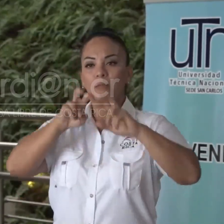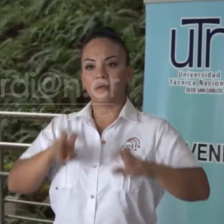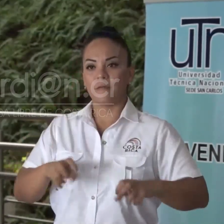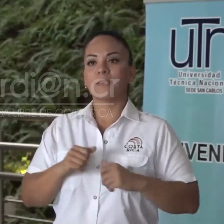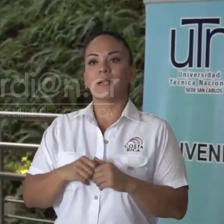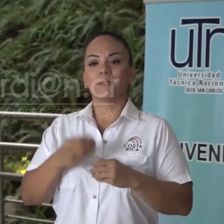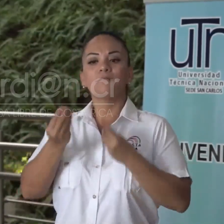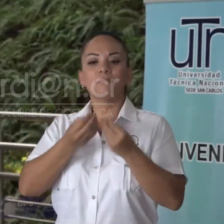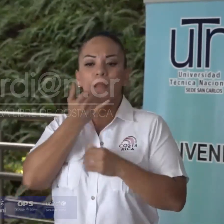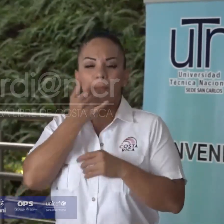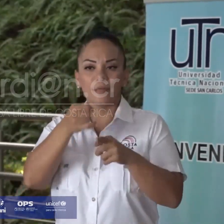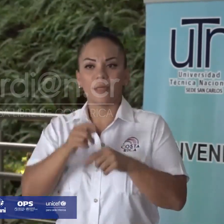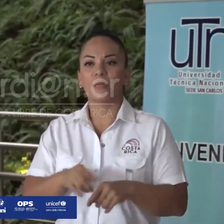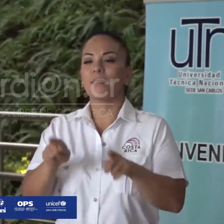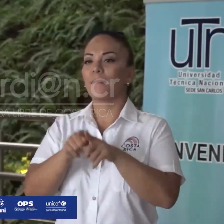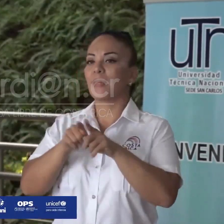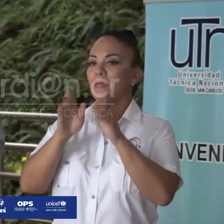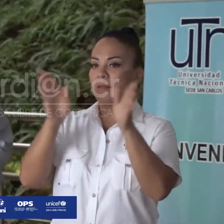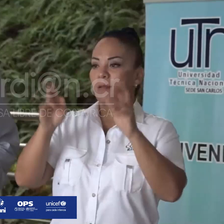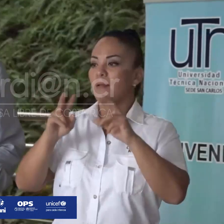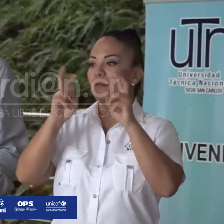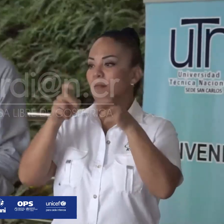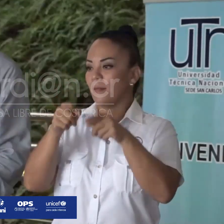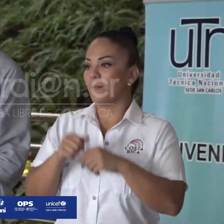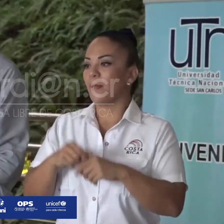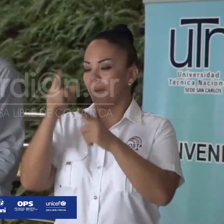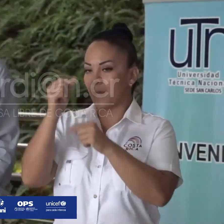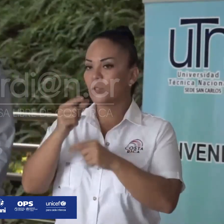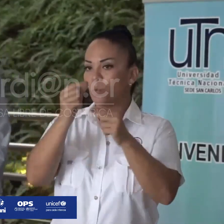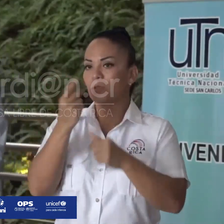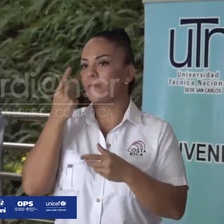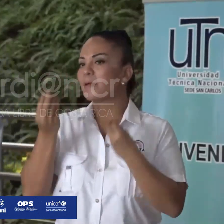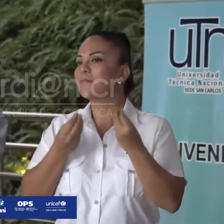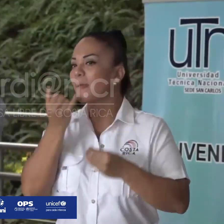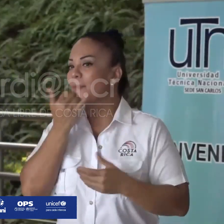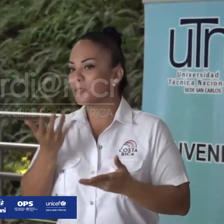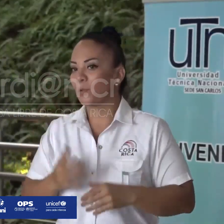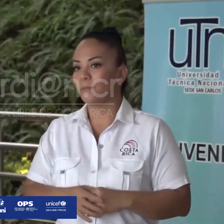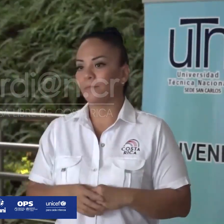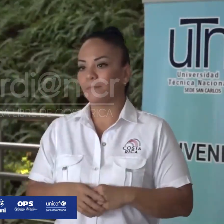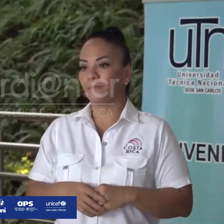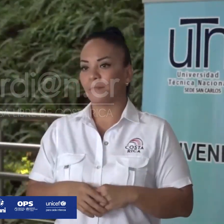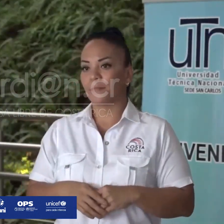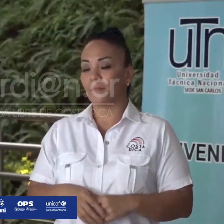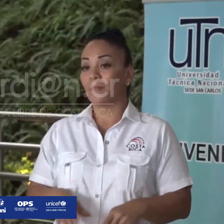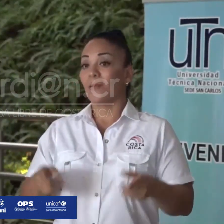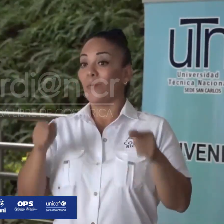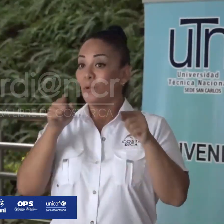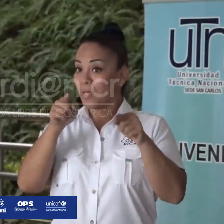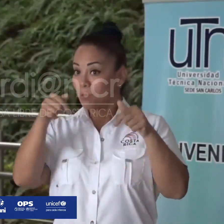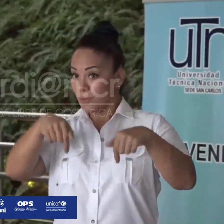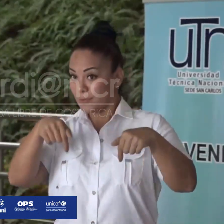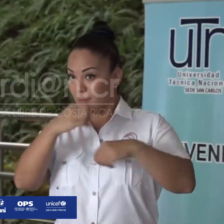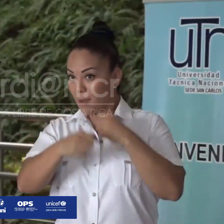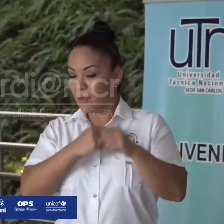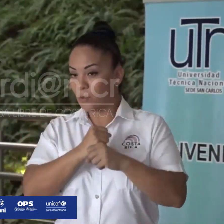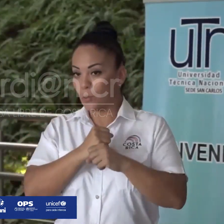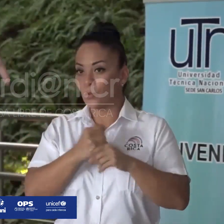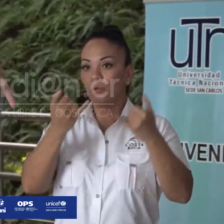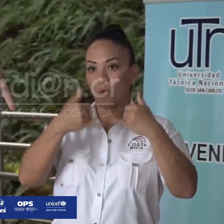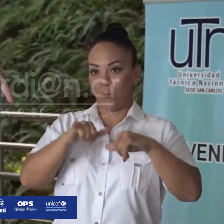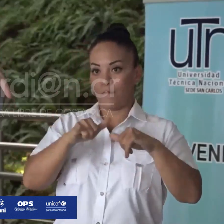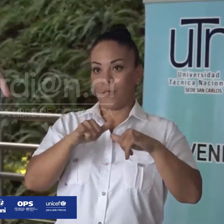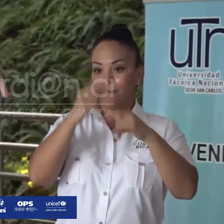centros, pero también en general el tema de esos presupuestos, a ver qué es lo que pasó, porque eso es este año, pero estamos